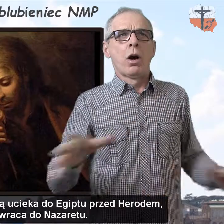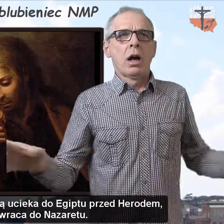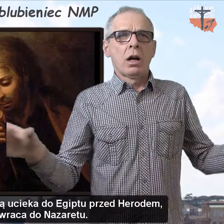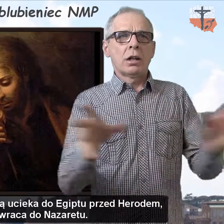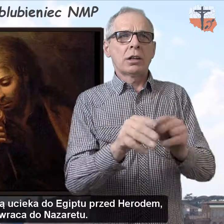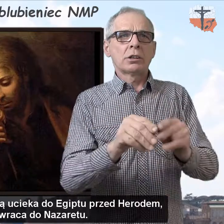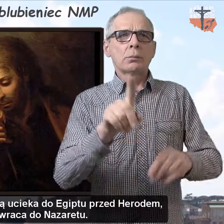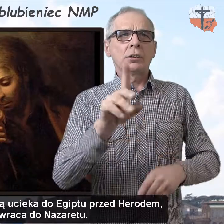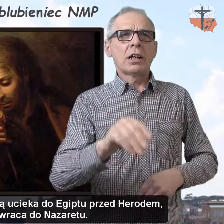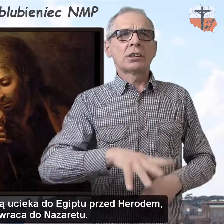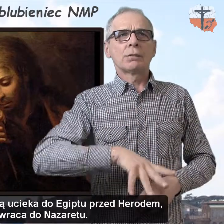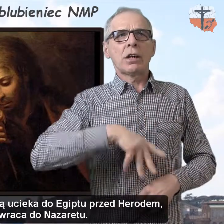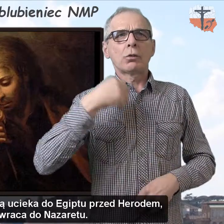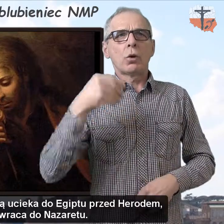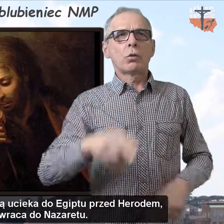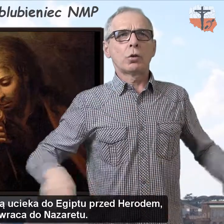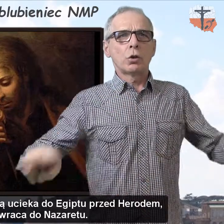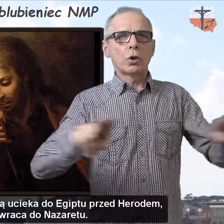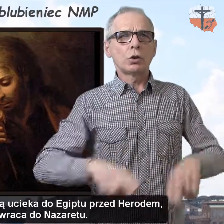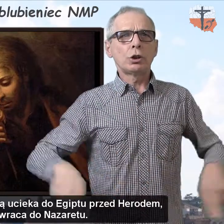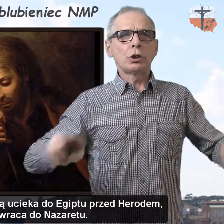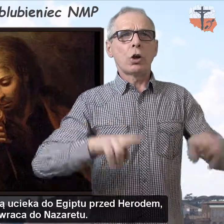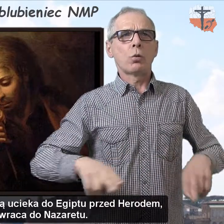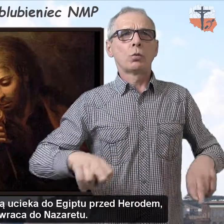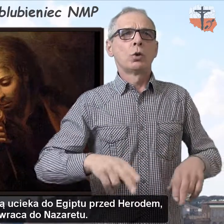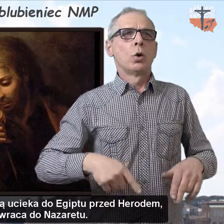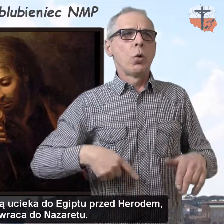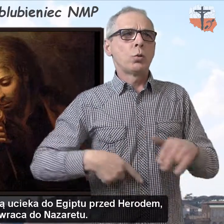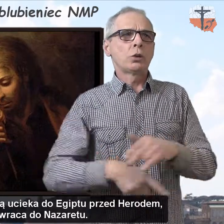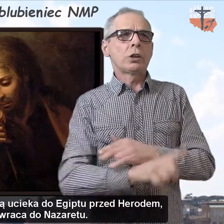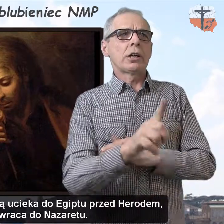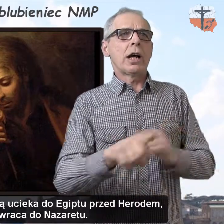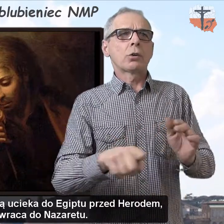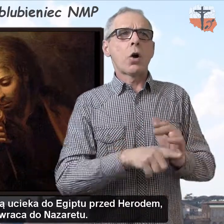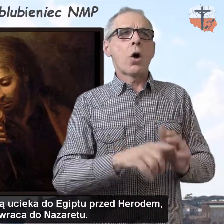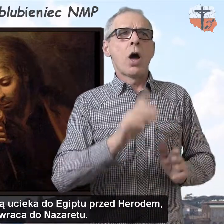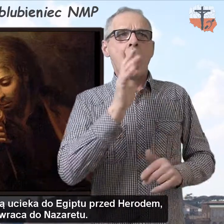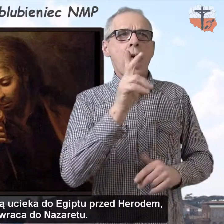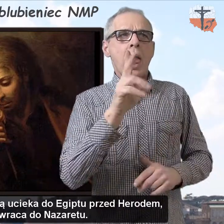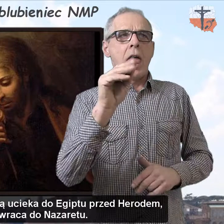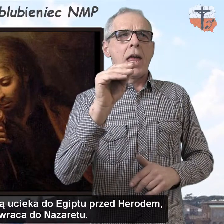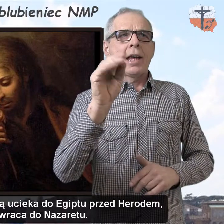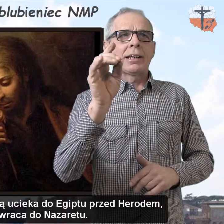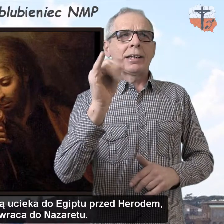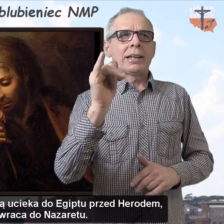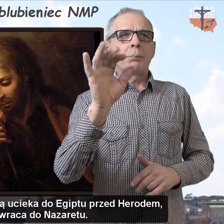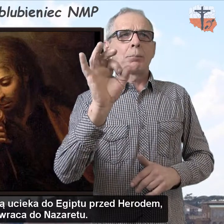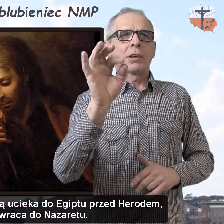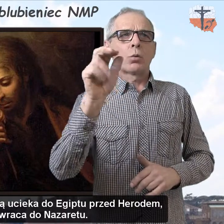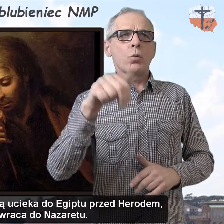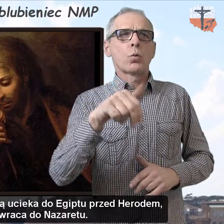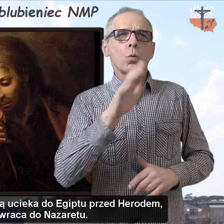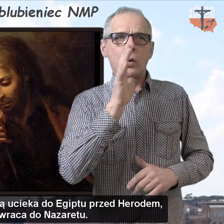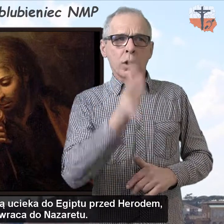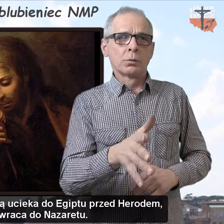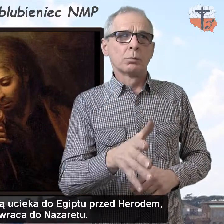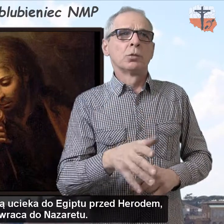Razem ze świętą rodziną ucieka do Egiptu przed Herodem.